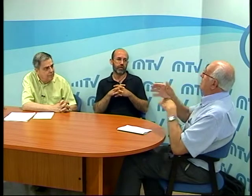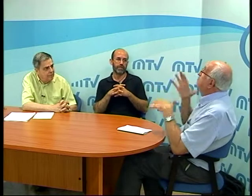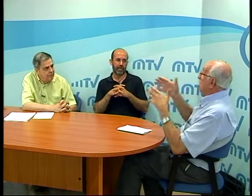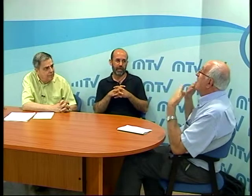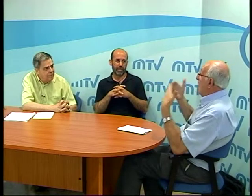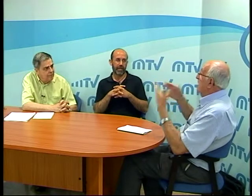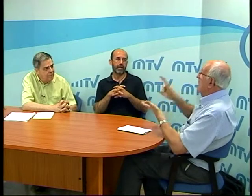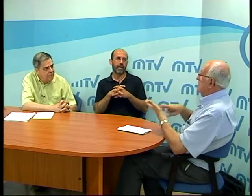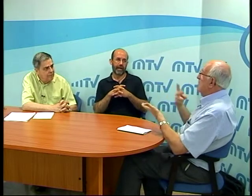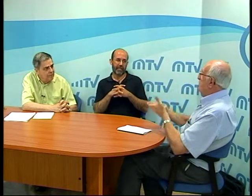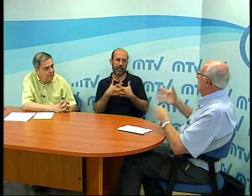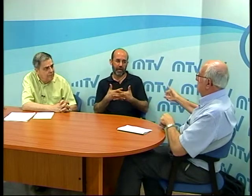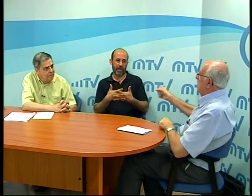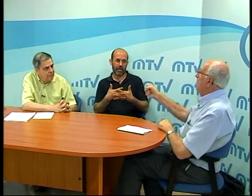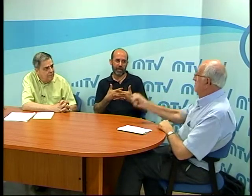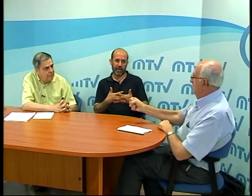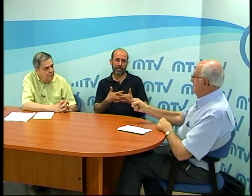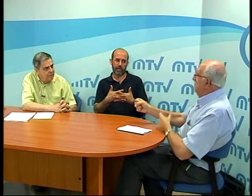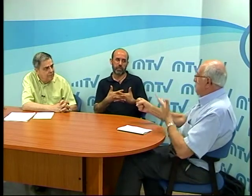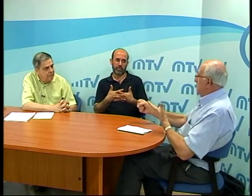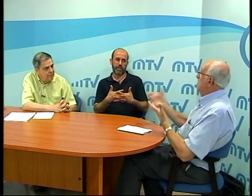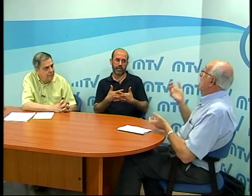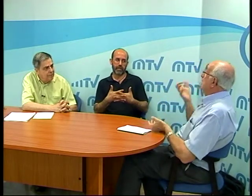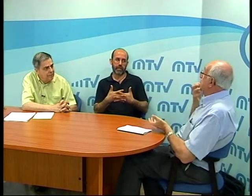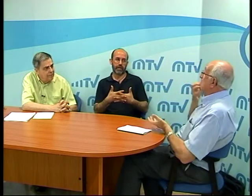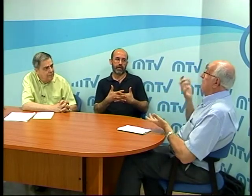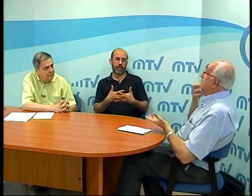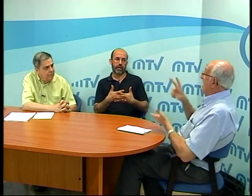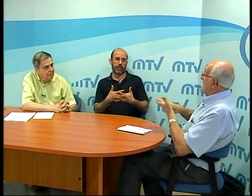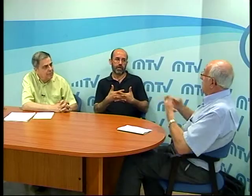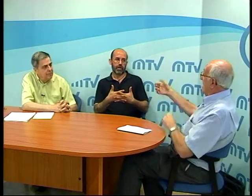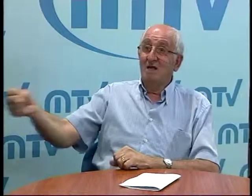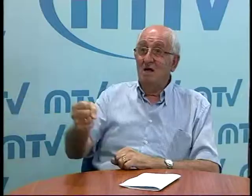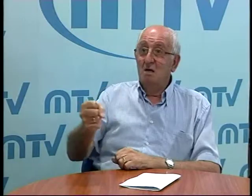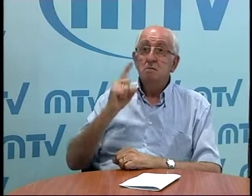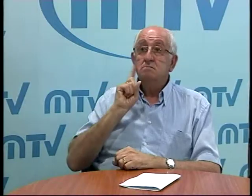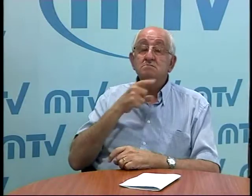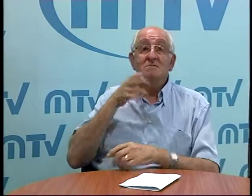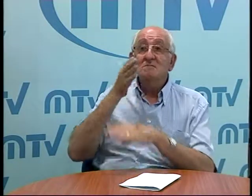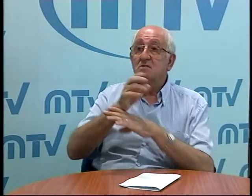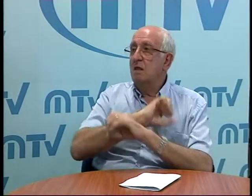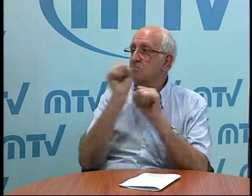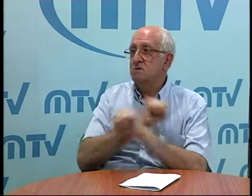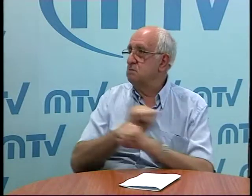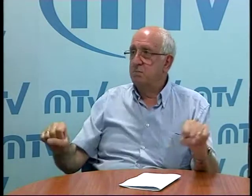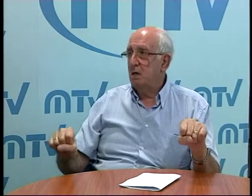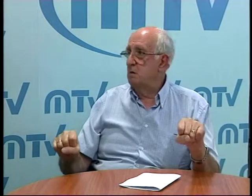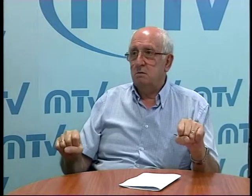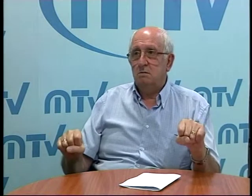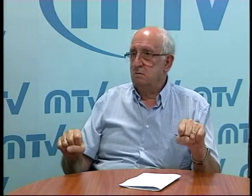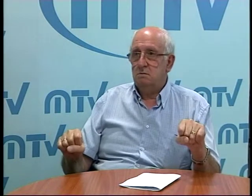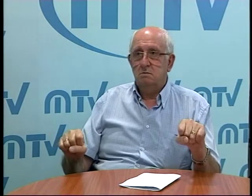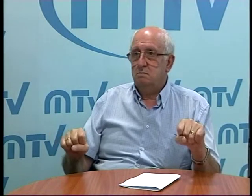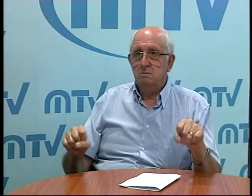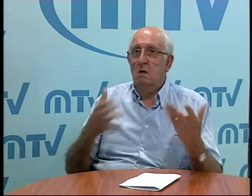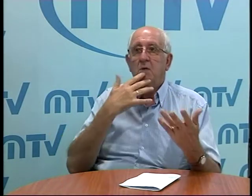puede ir a la universidad gracias al intérprete. Por ejemplo, si no tiene intérprete, es muy difícil que